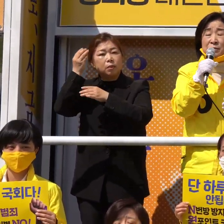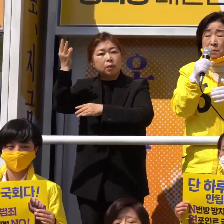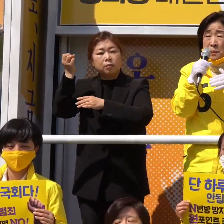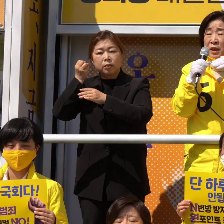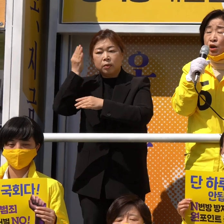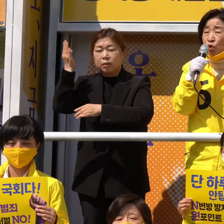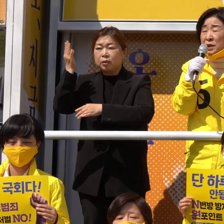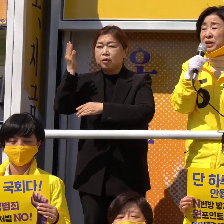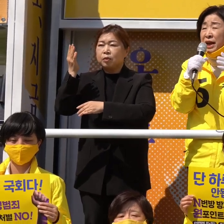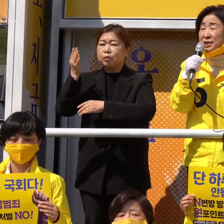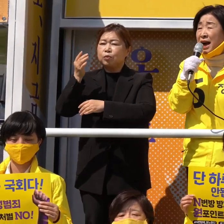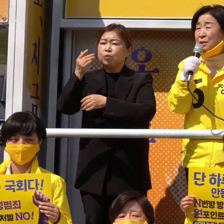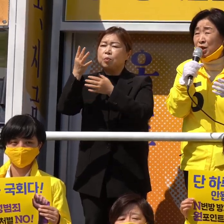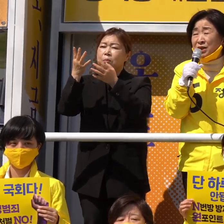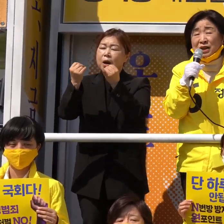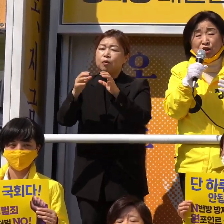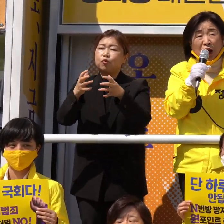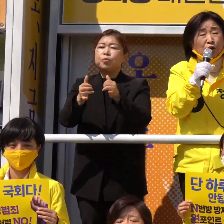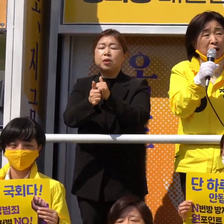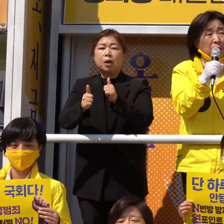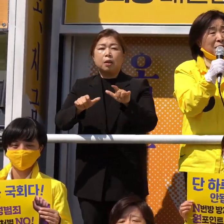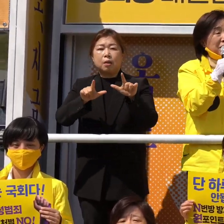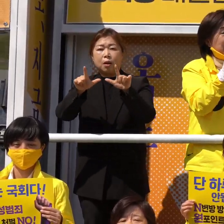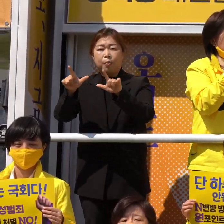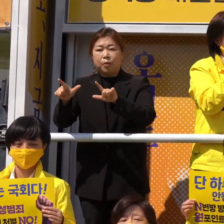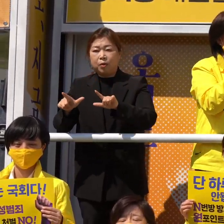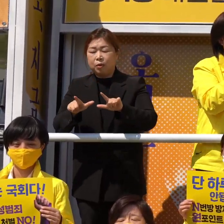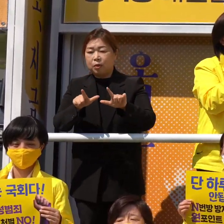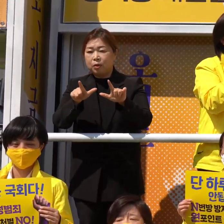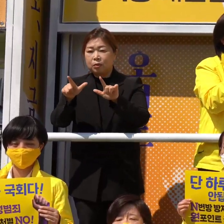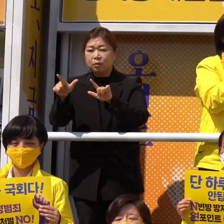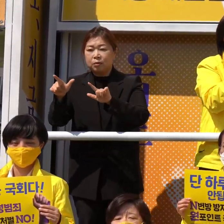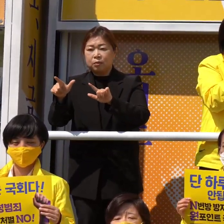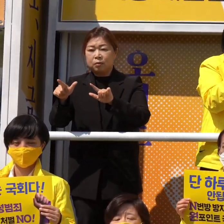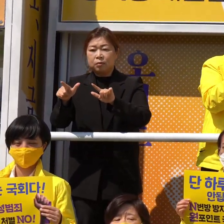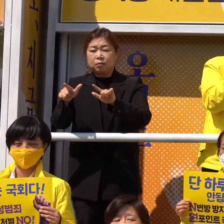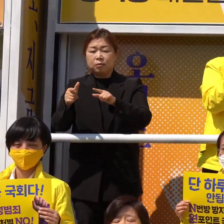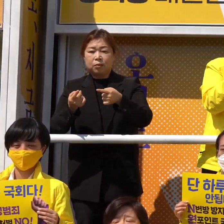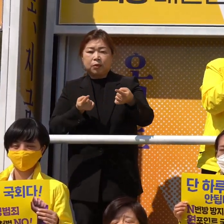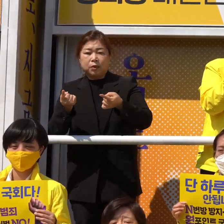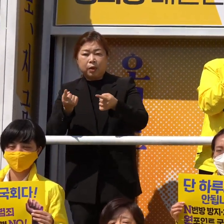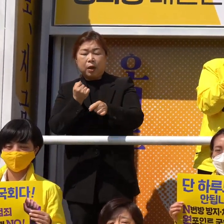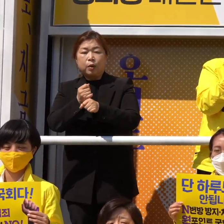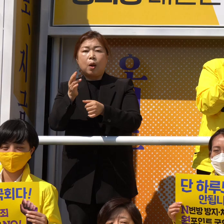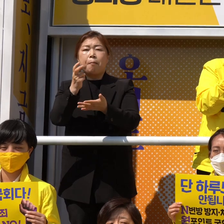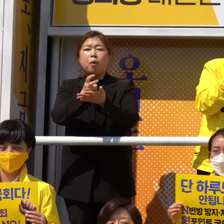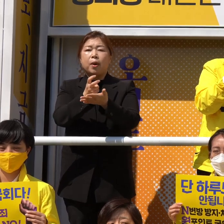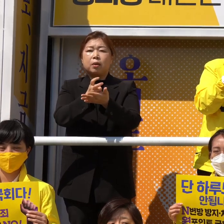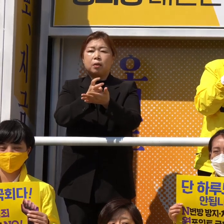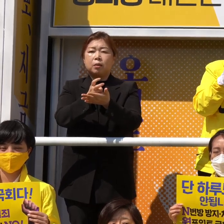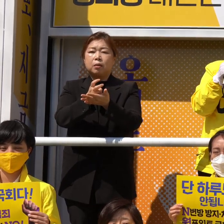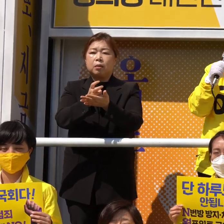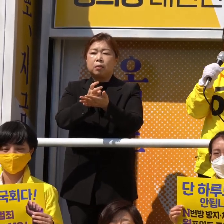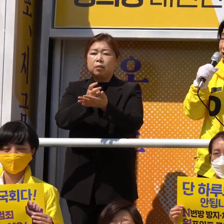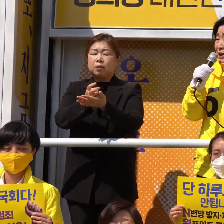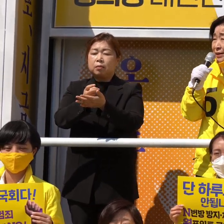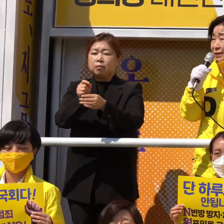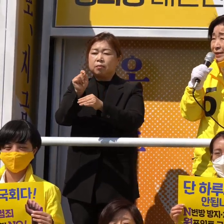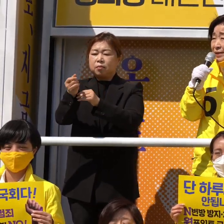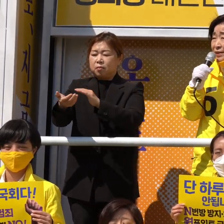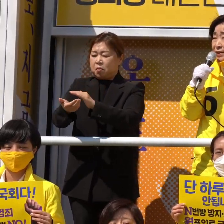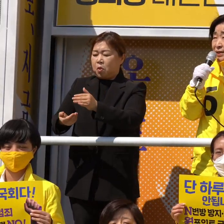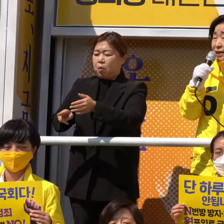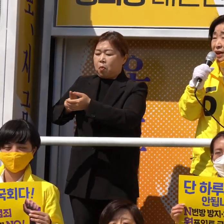우리 국민들의 삶을 좌우할 법안들이 테이블 서랍 속에 처박아